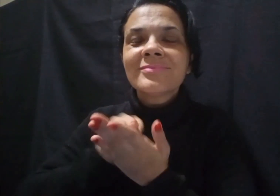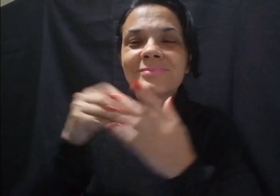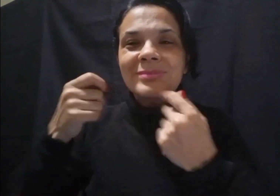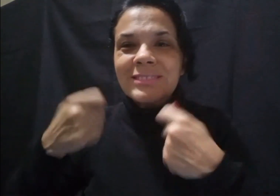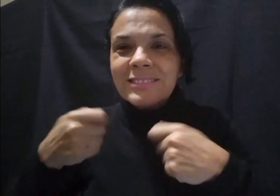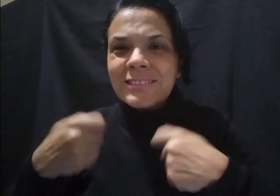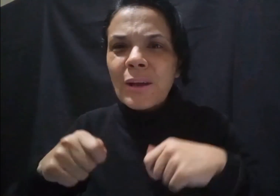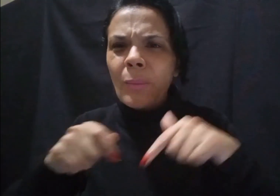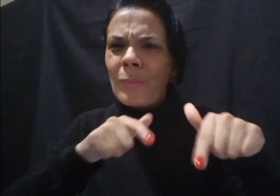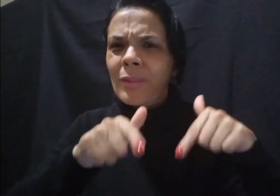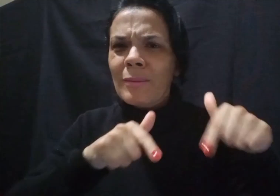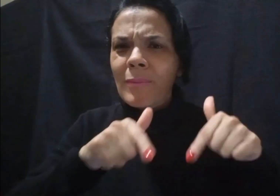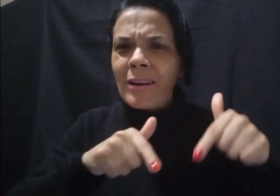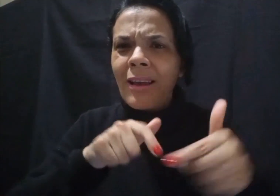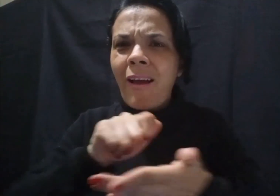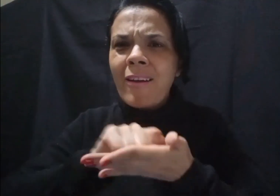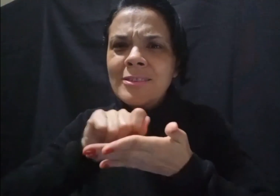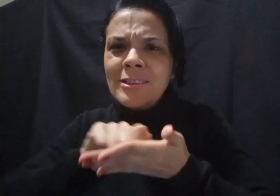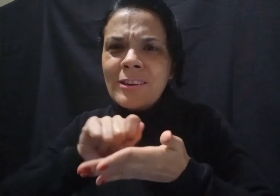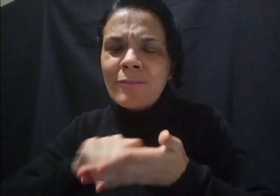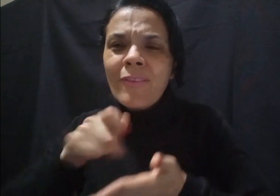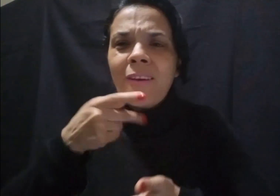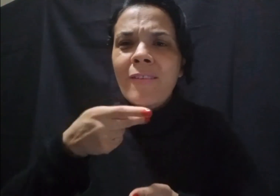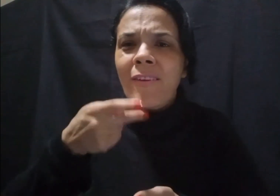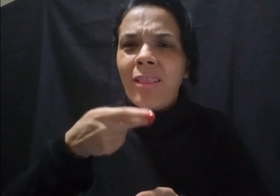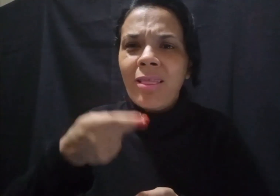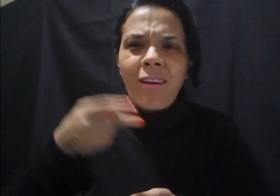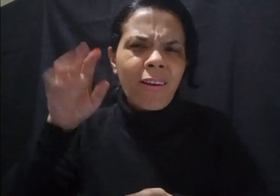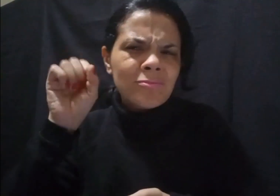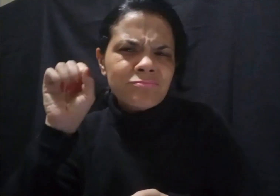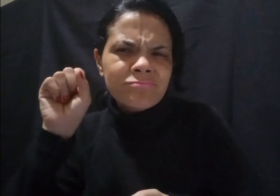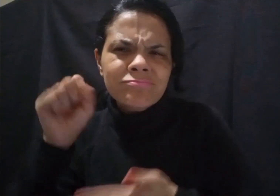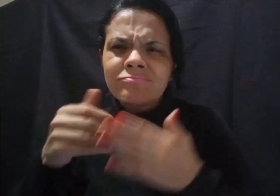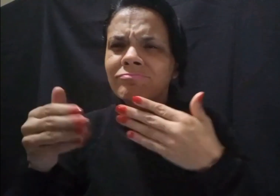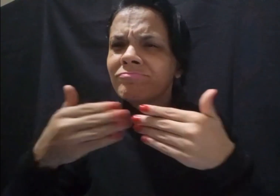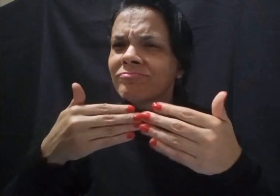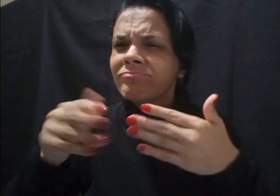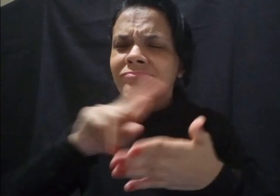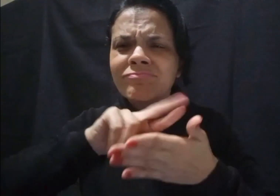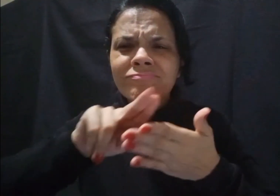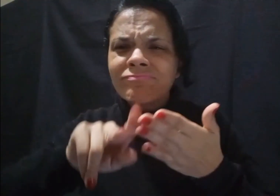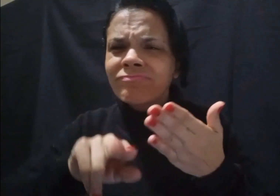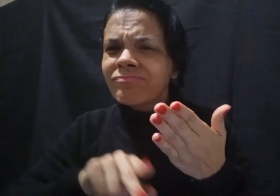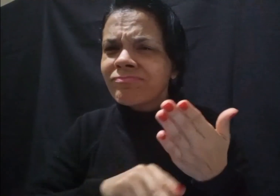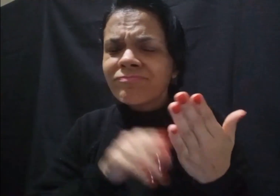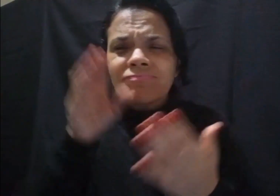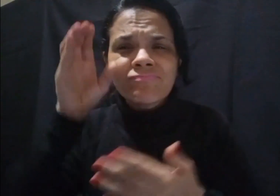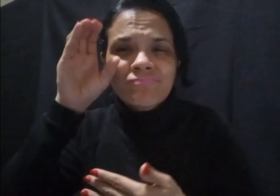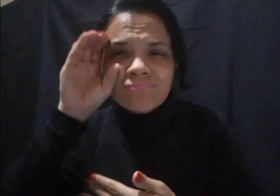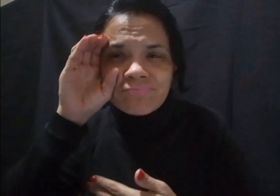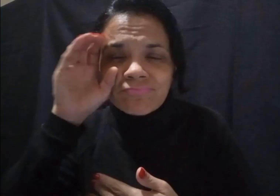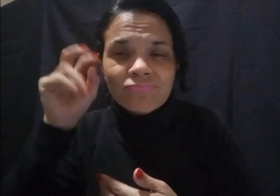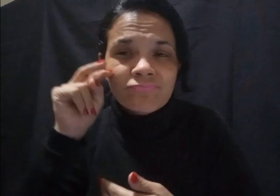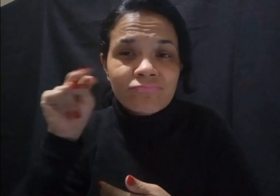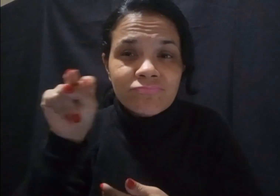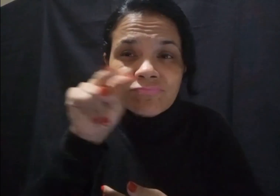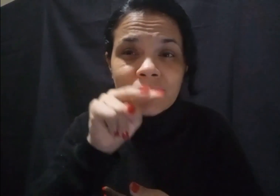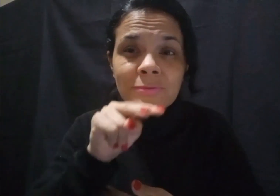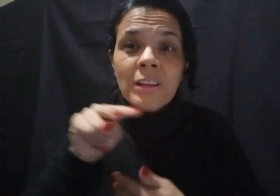ofício, escrever, falar, pintar, escutar, etc. Mas deixamos o nosso potencial de lado